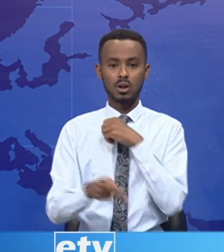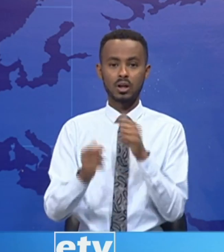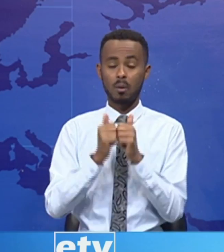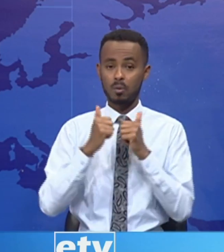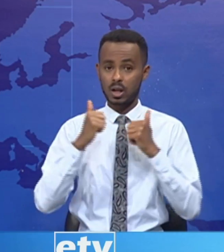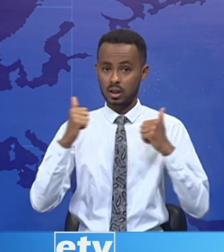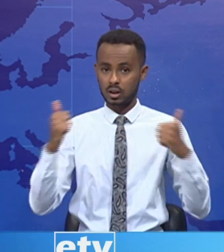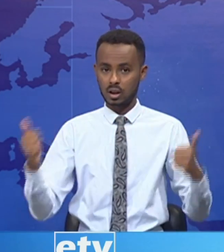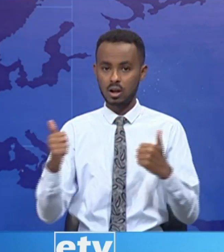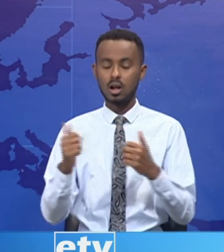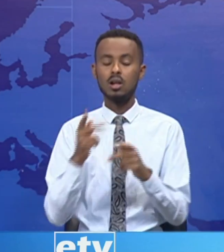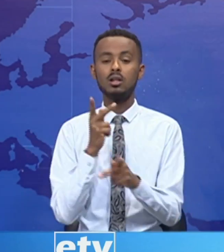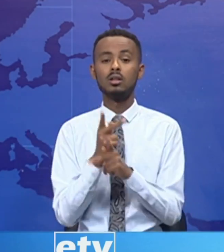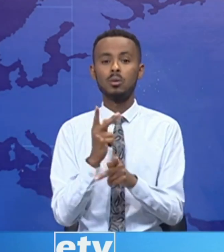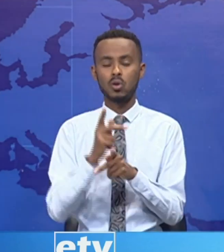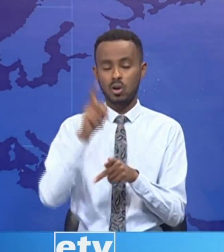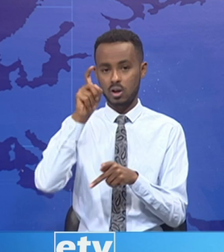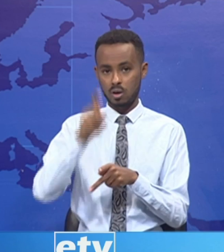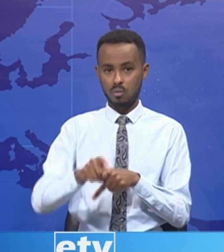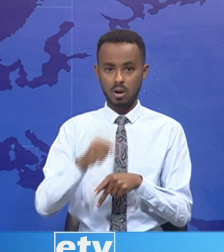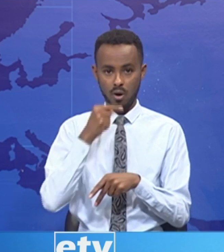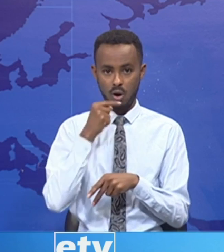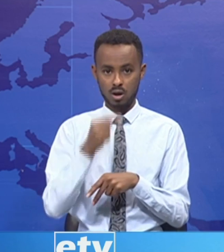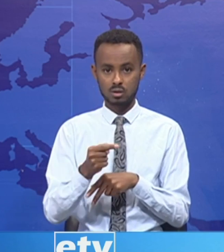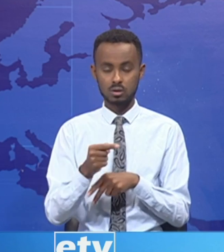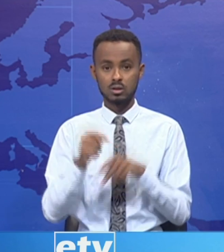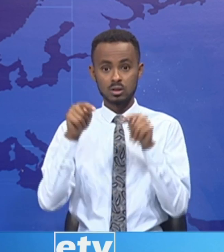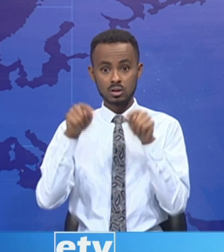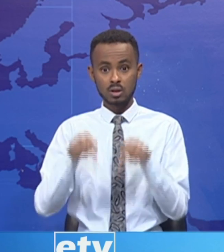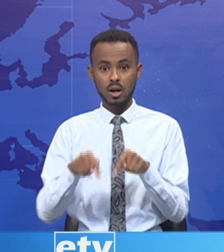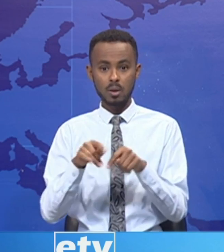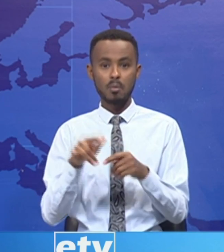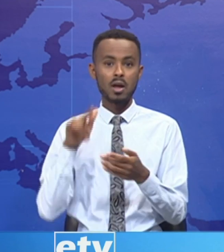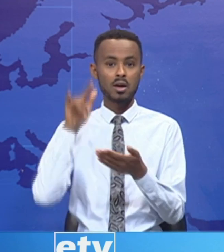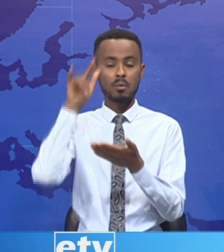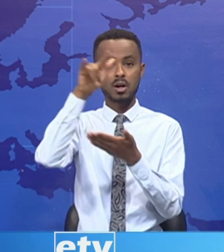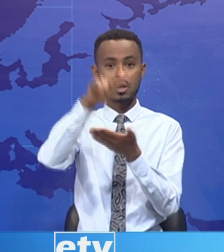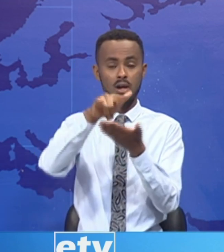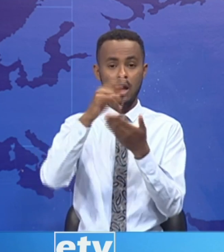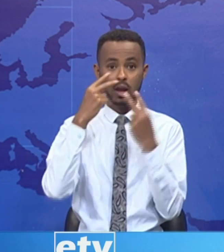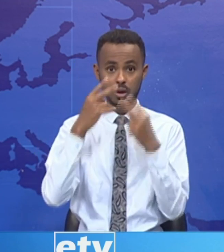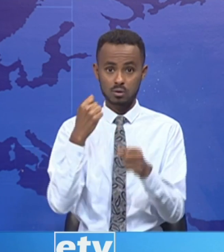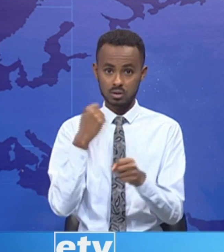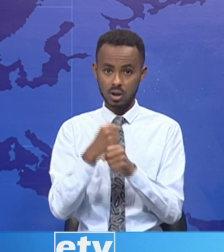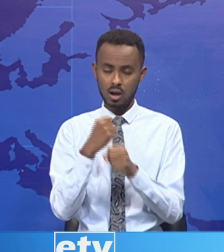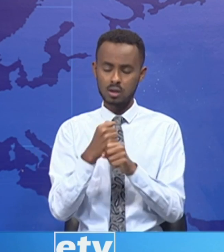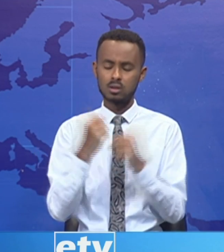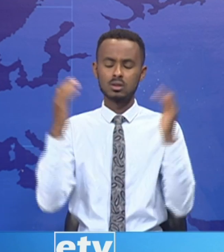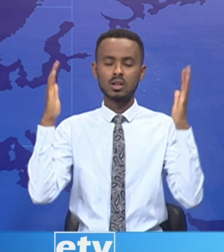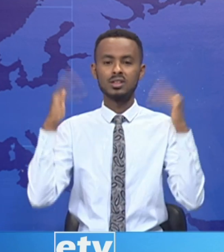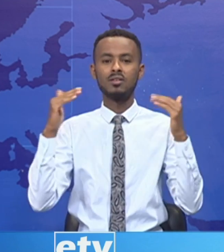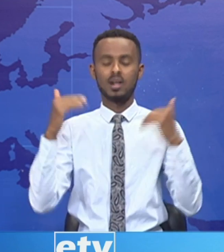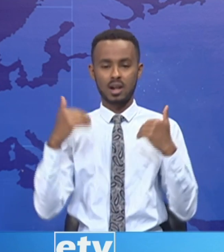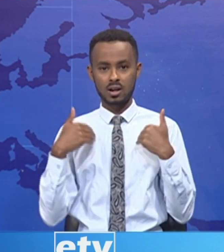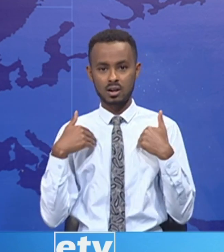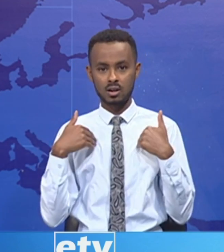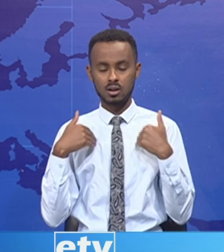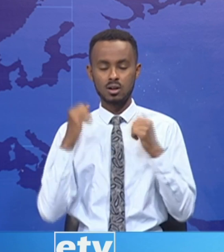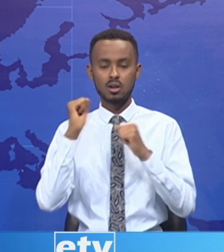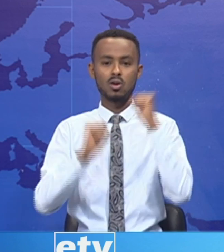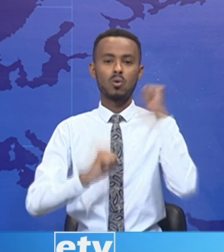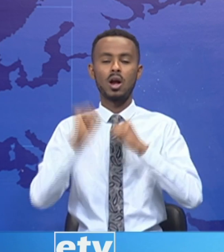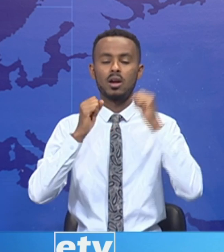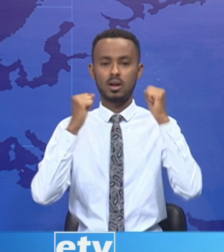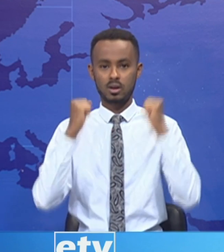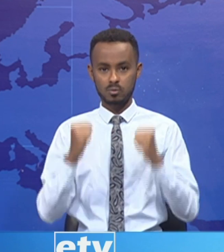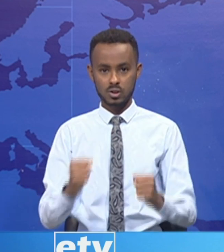በመነጠል ልንጠብቀው ይገባል ብለዋል። ዛሬ በአየር መንገድ ያየነው ስራ ተስፋ እንዳለን ልንወዳደር